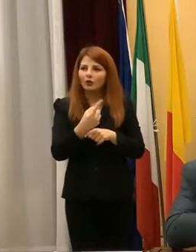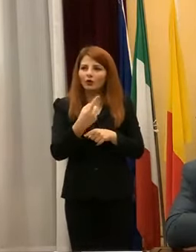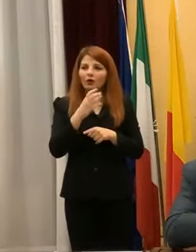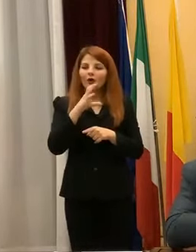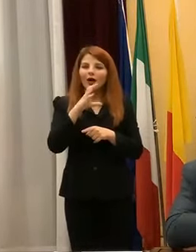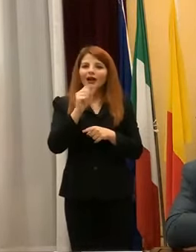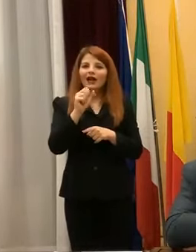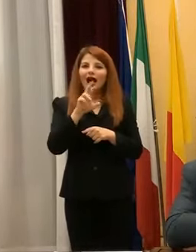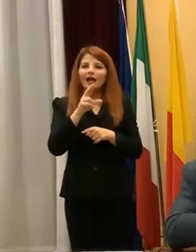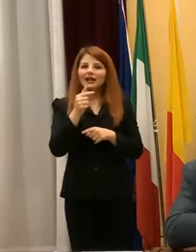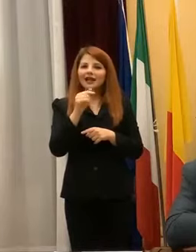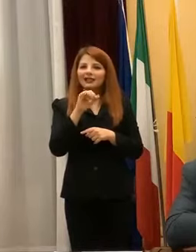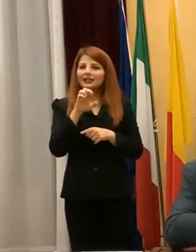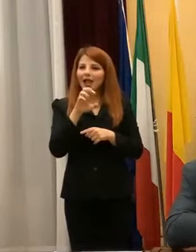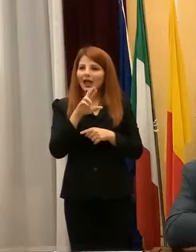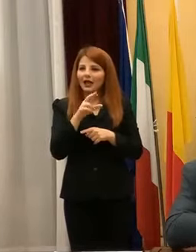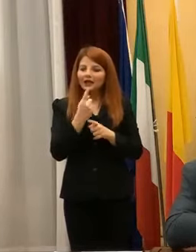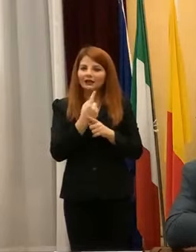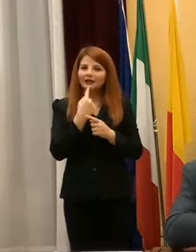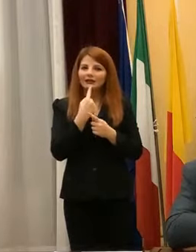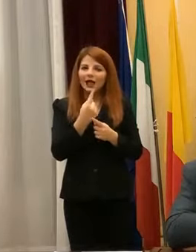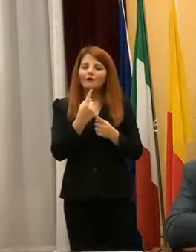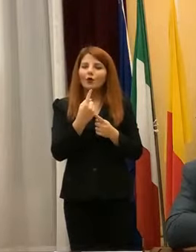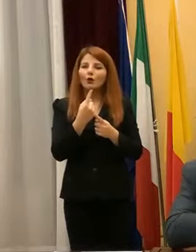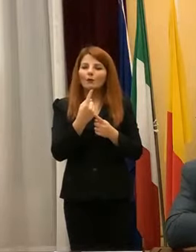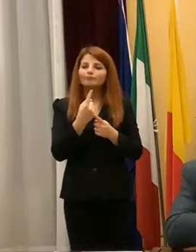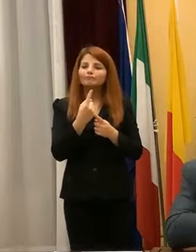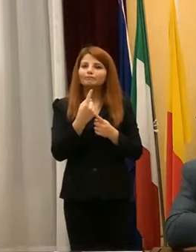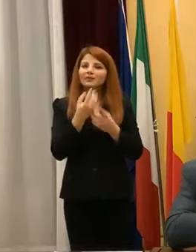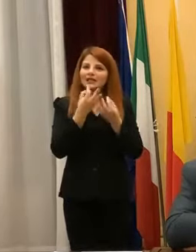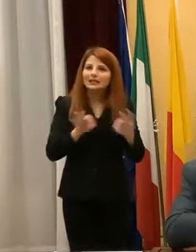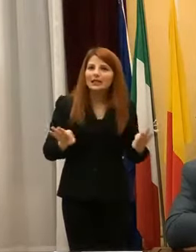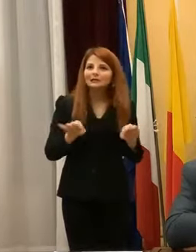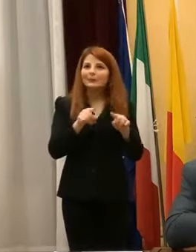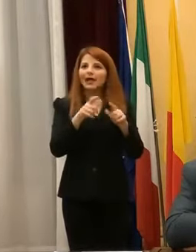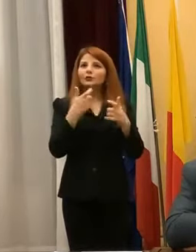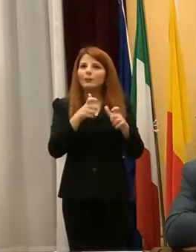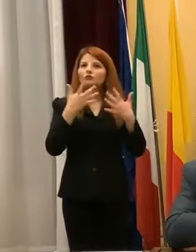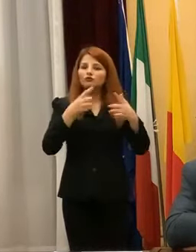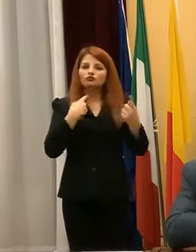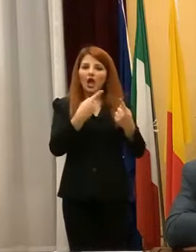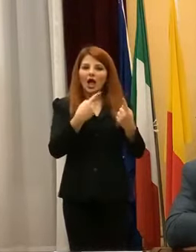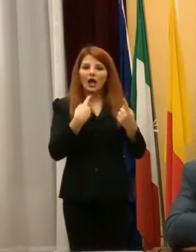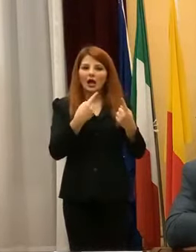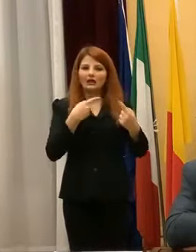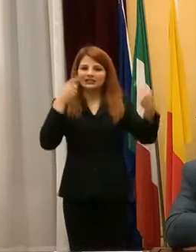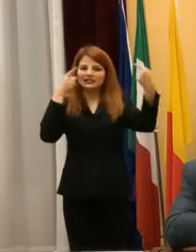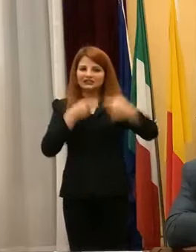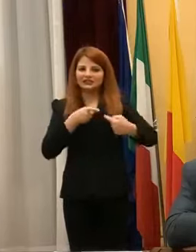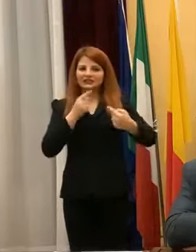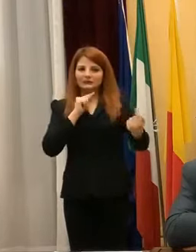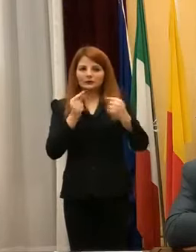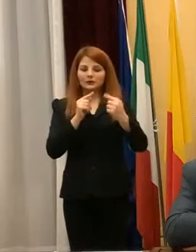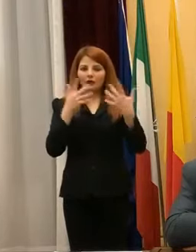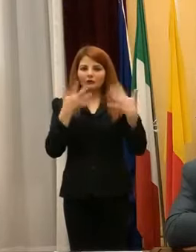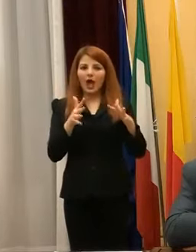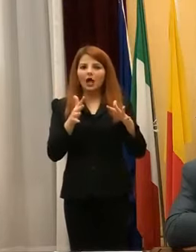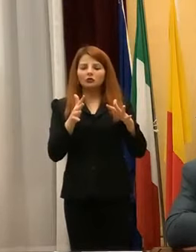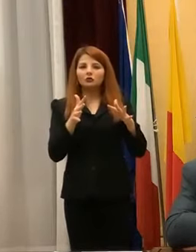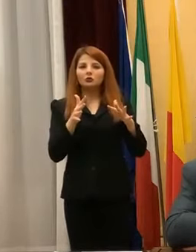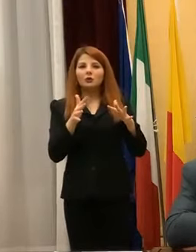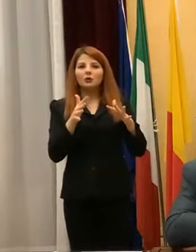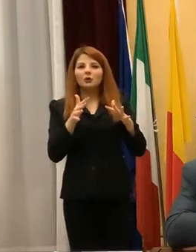abbiamo poi chiuso comunque la questione, anche perché voi vi immaginate, io eletto il 5 di novembre